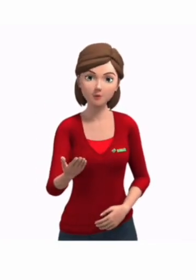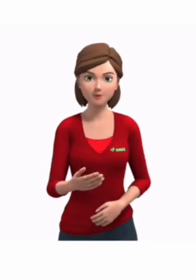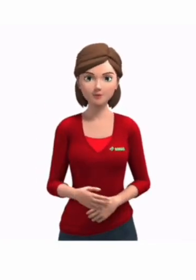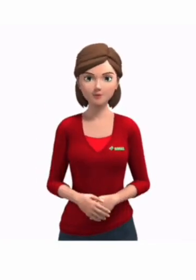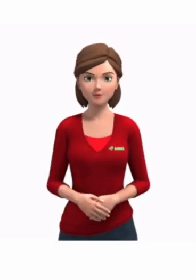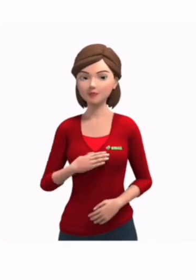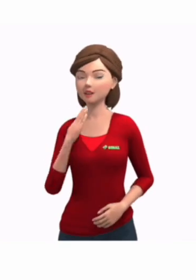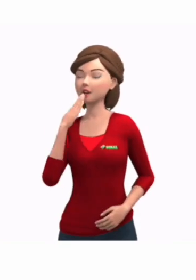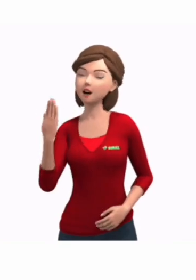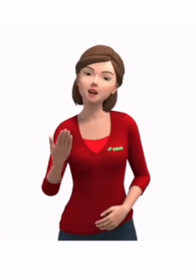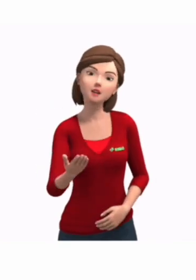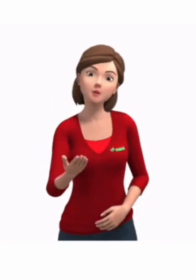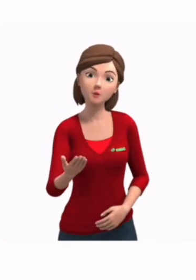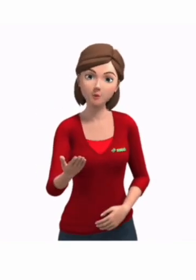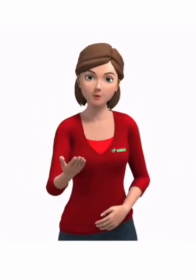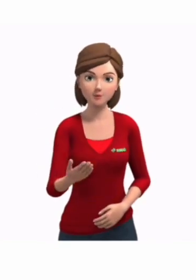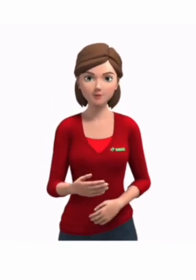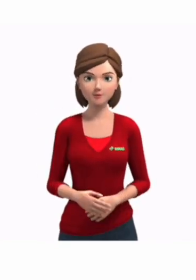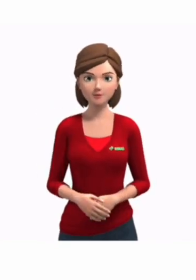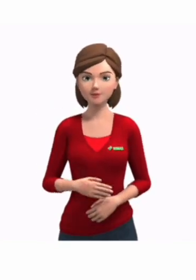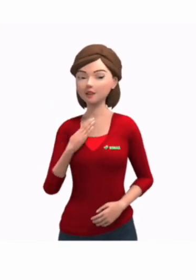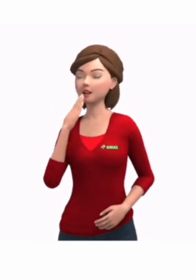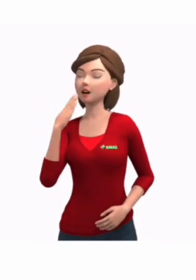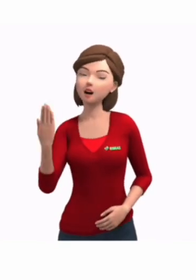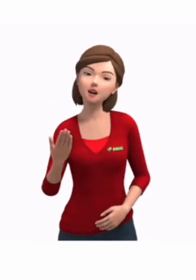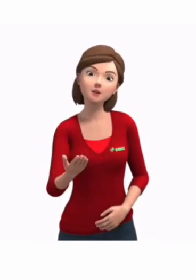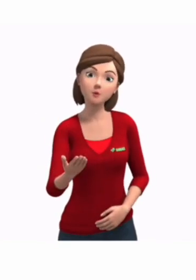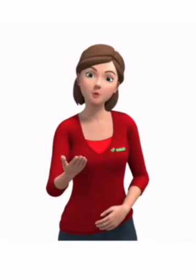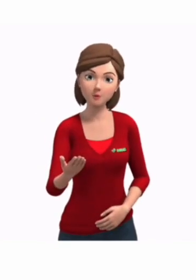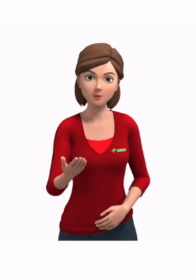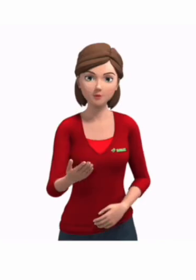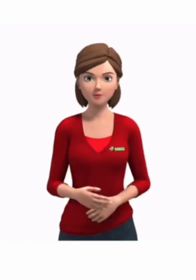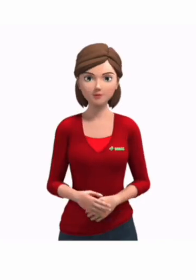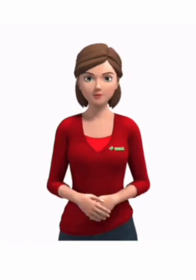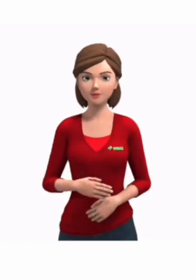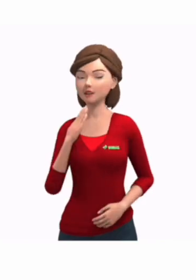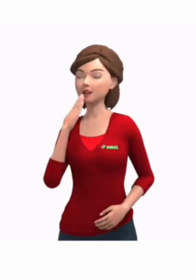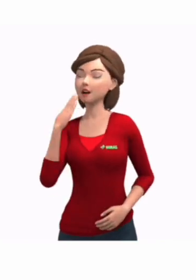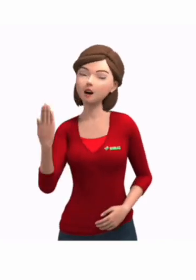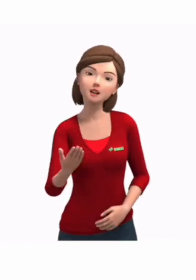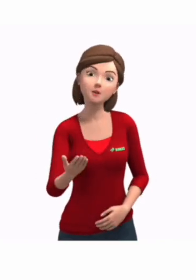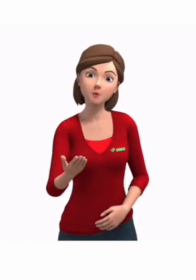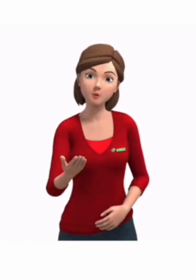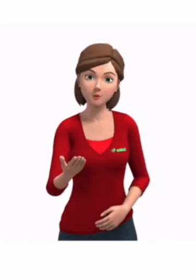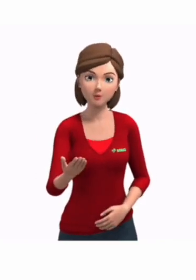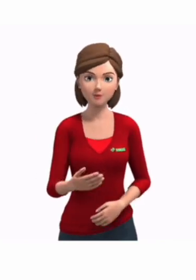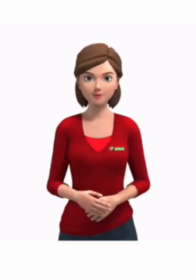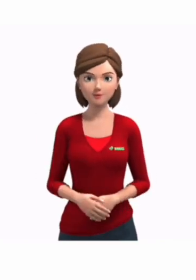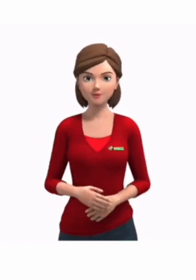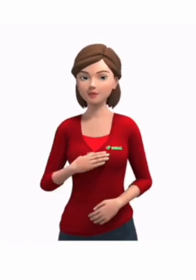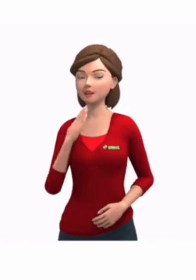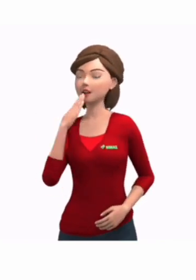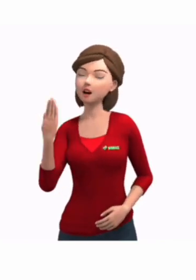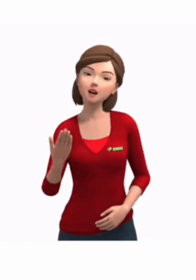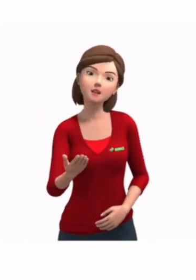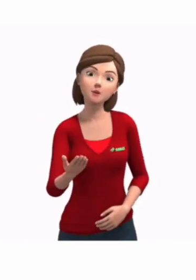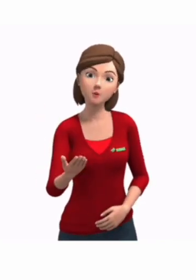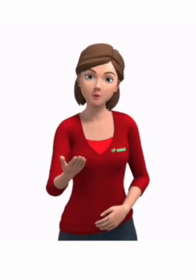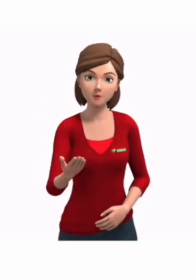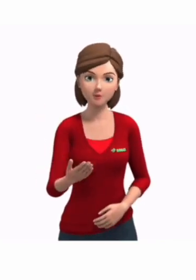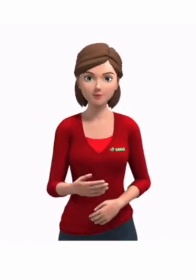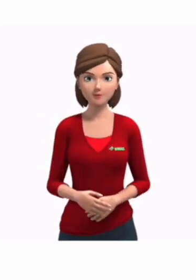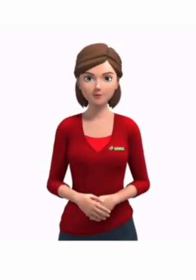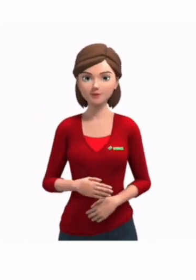moins. Et c'est valable aussi pour les personnes racisées, les personnes LGBTQIA+, qui fait, voilà, là, en